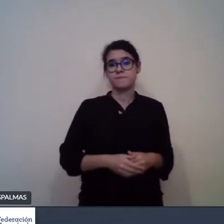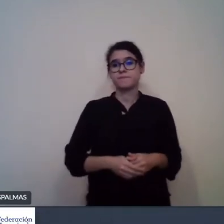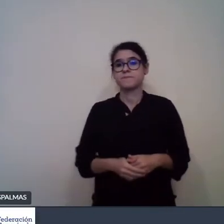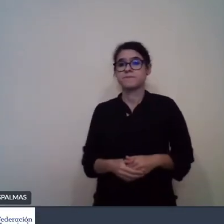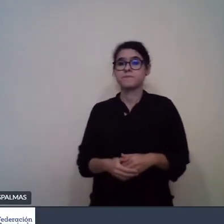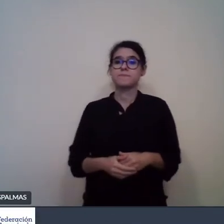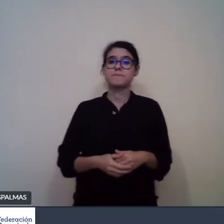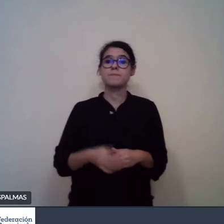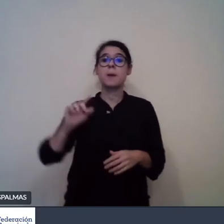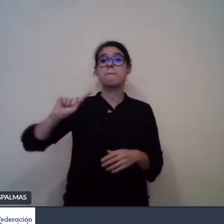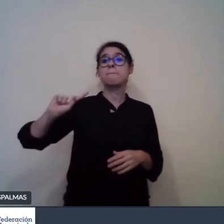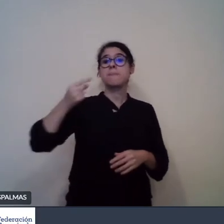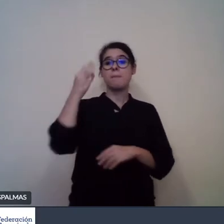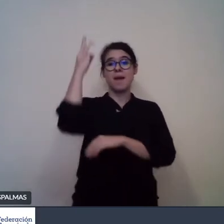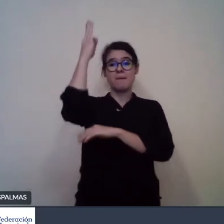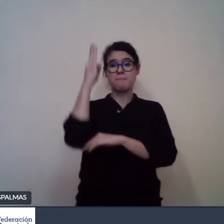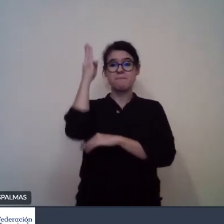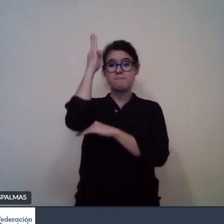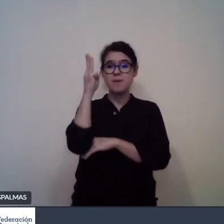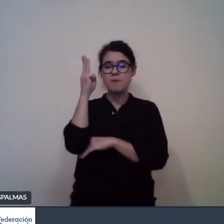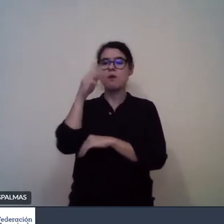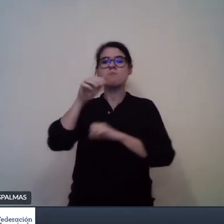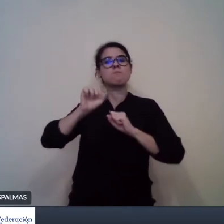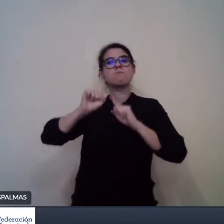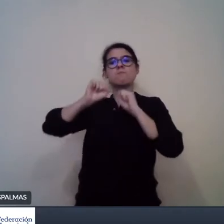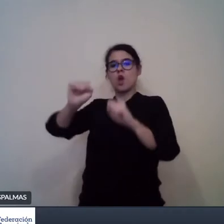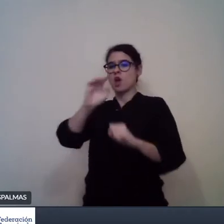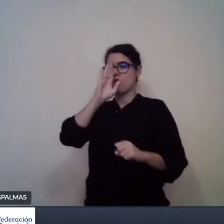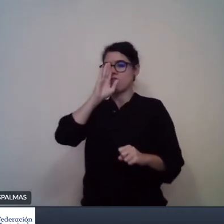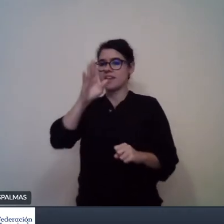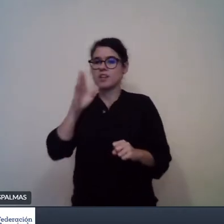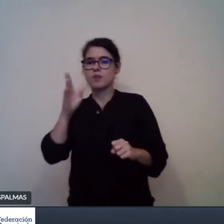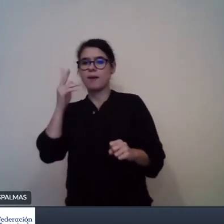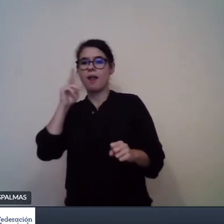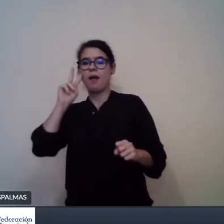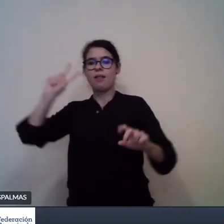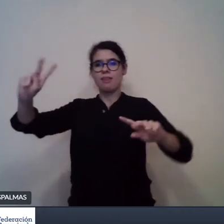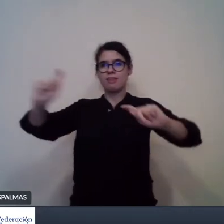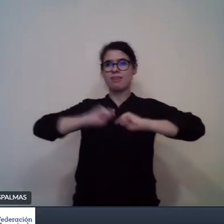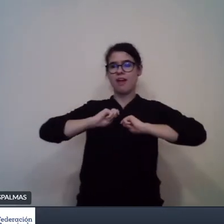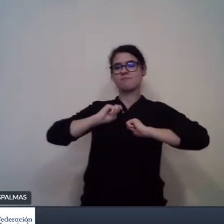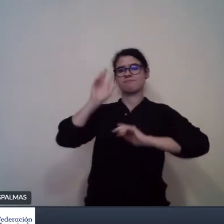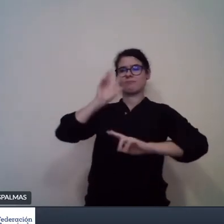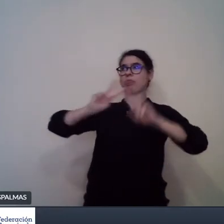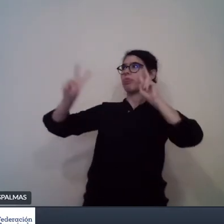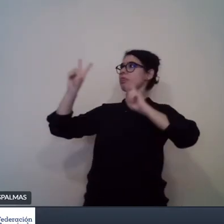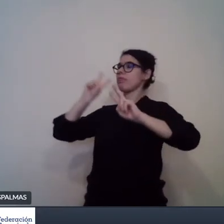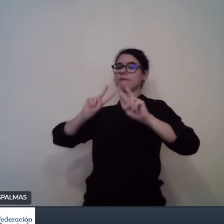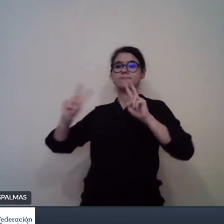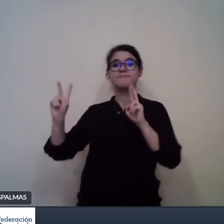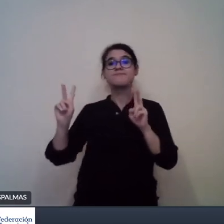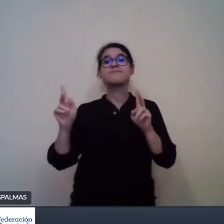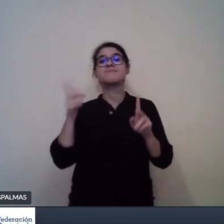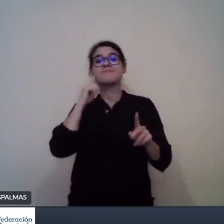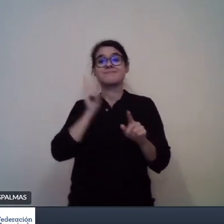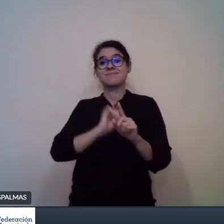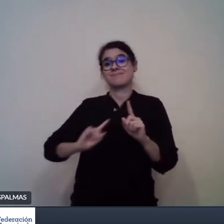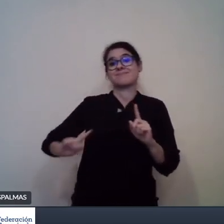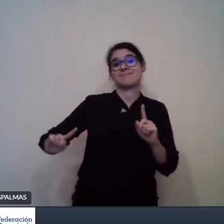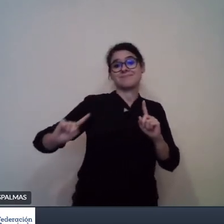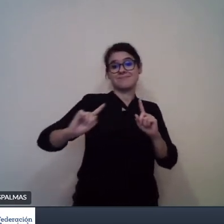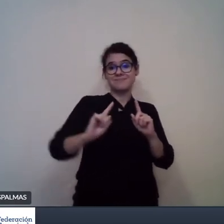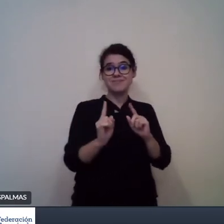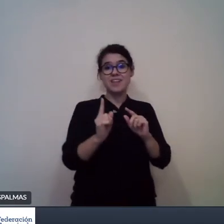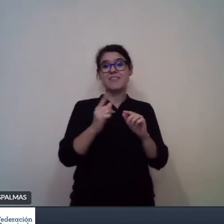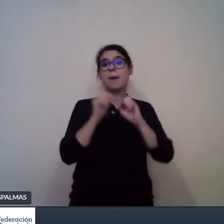Primer pivot finta el bloqueo directo para distraer. En el momento en el que Dylan Ennis pasa por debajo del bloqueo de Mike